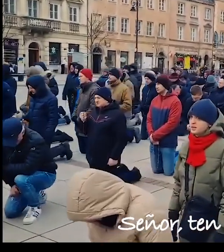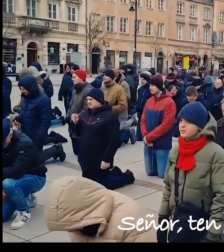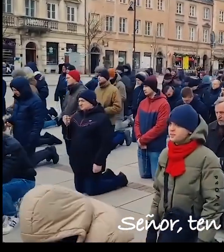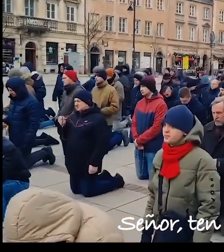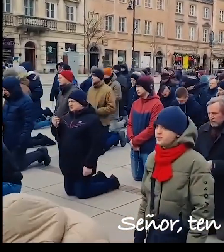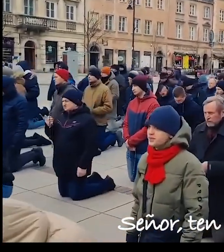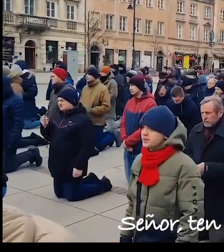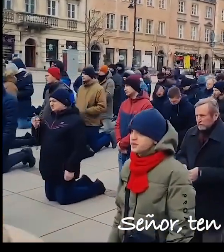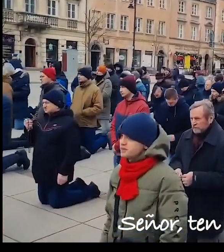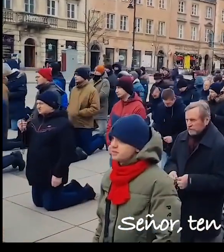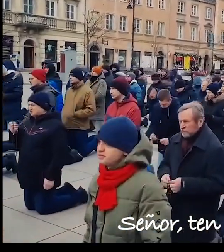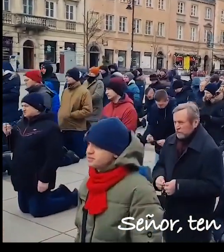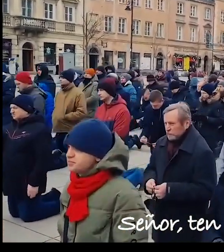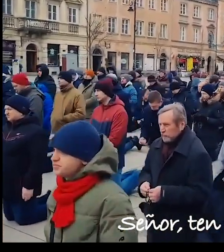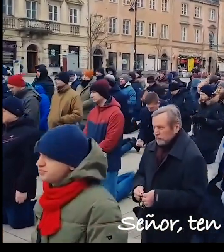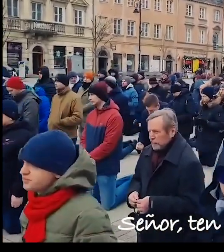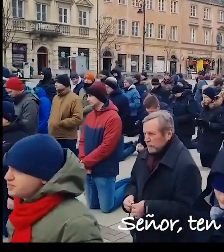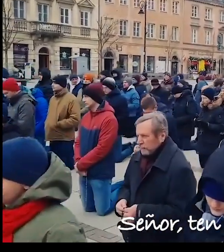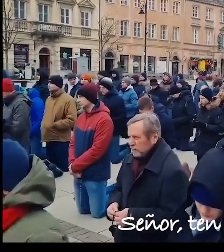a mí